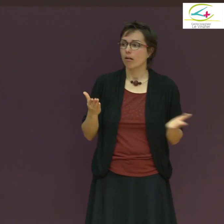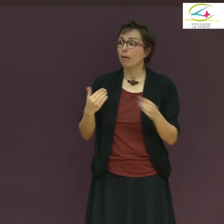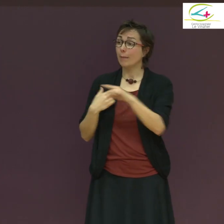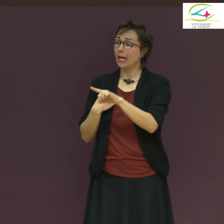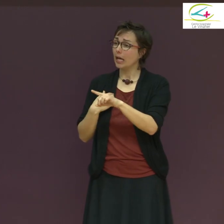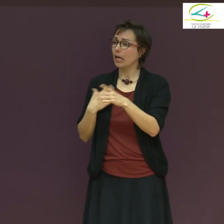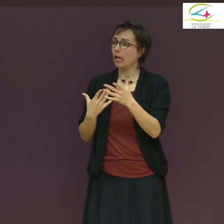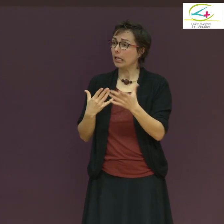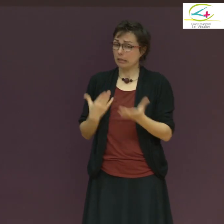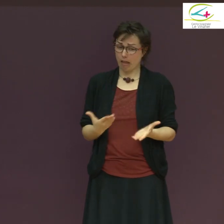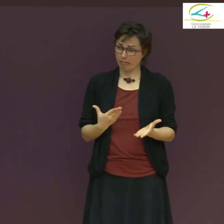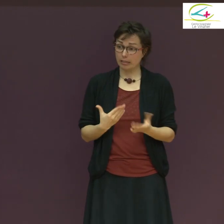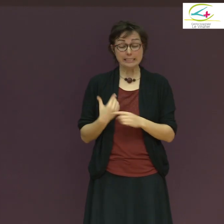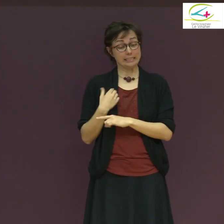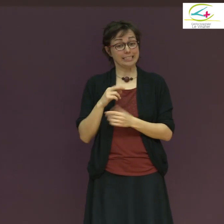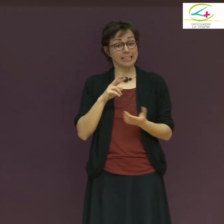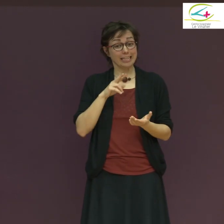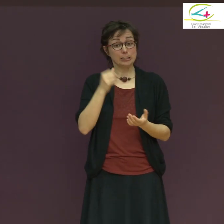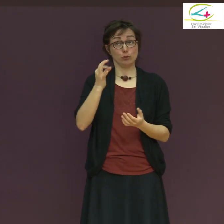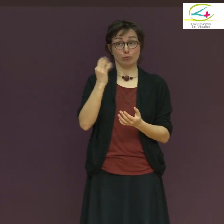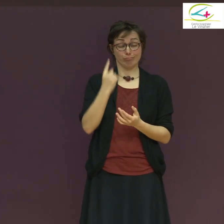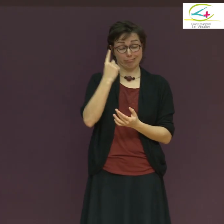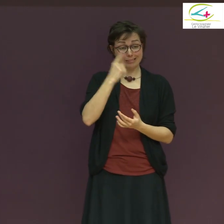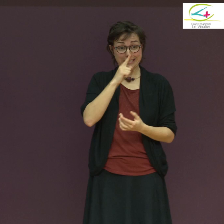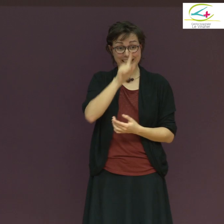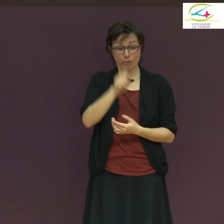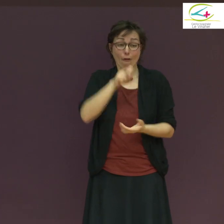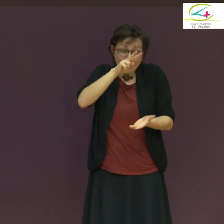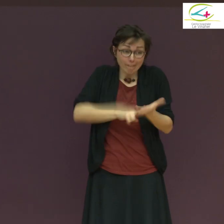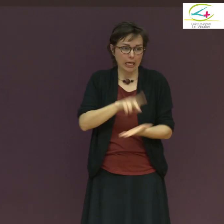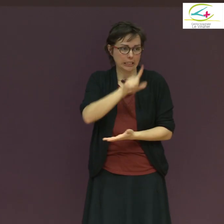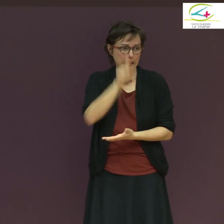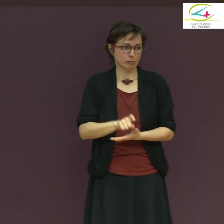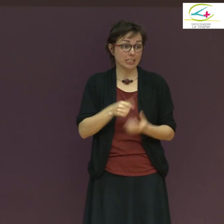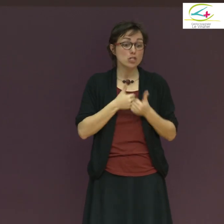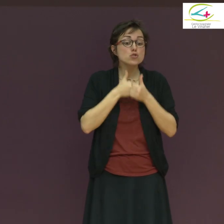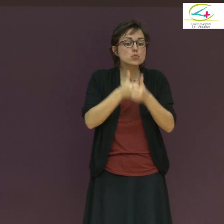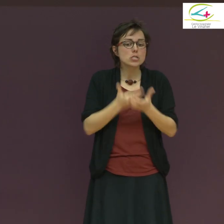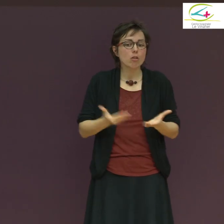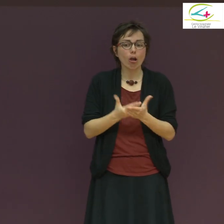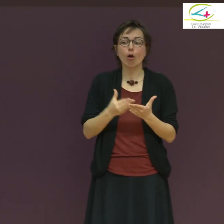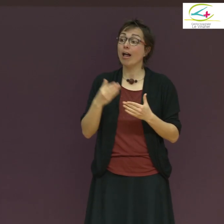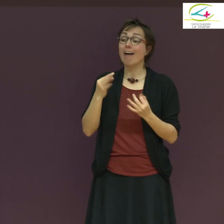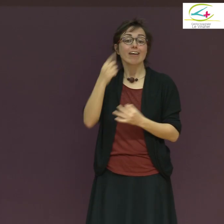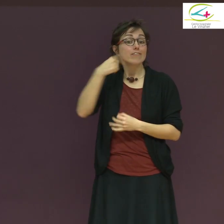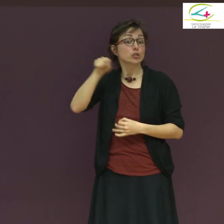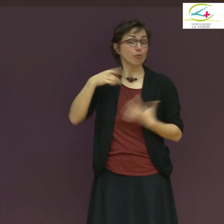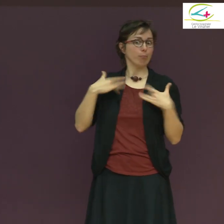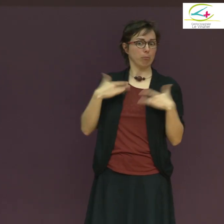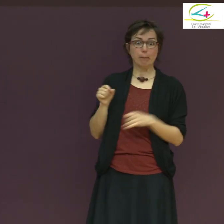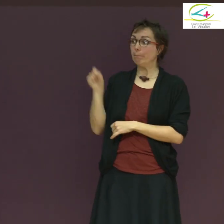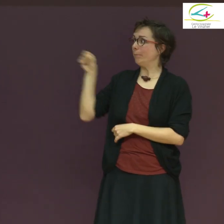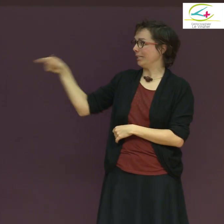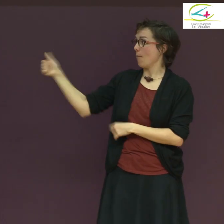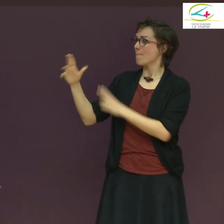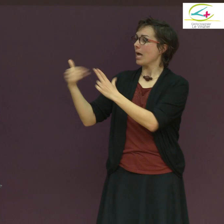Alors, c'est une vraie question qui va toucher différentes sphères. Et ça va être une question de position. Alors le philosophe, c'est toi, donc tu réponds à ça, parce que moi je ne réponds